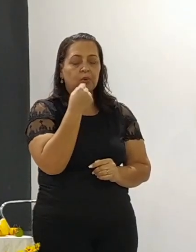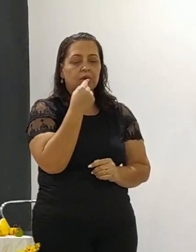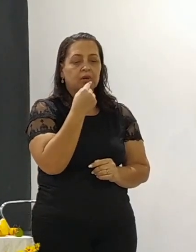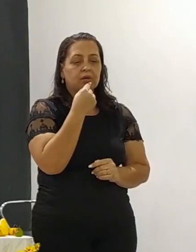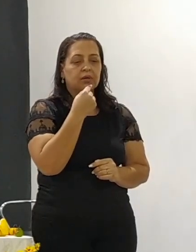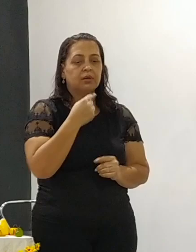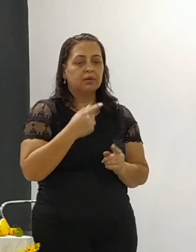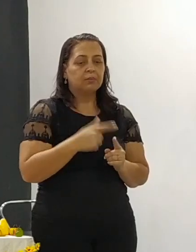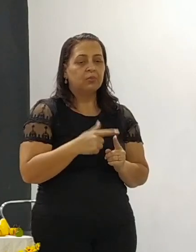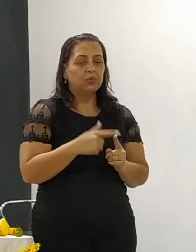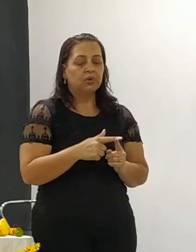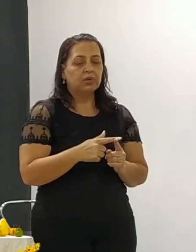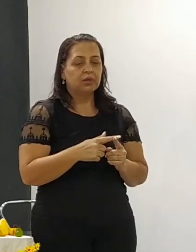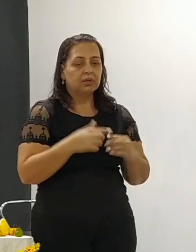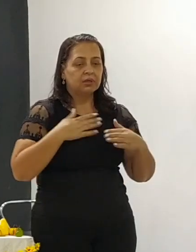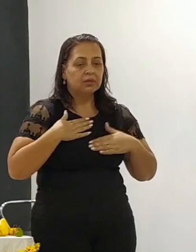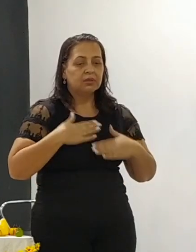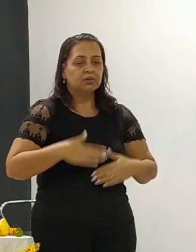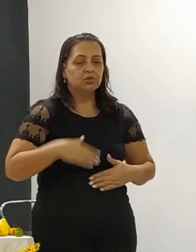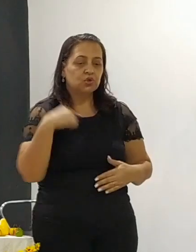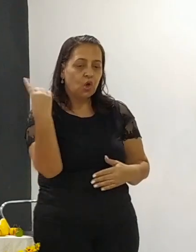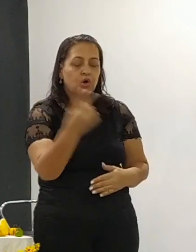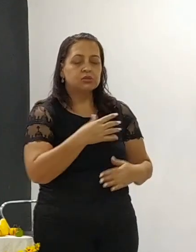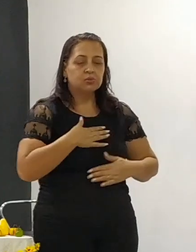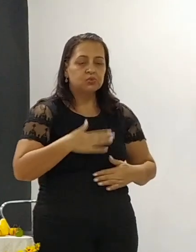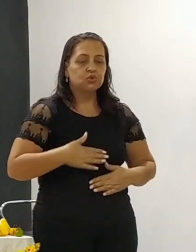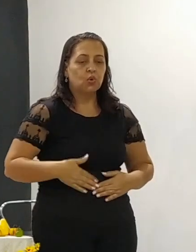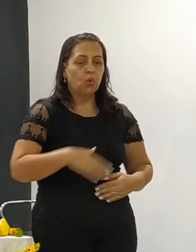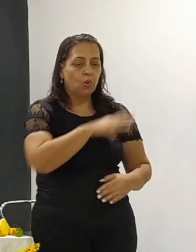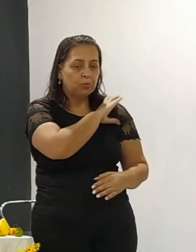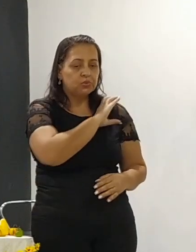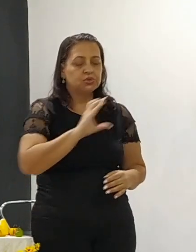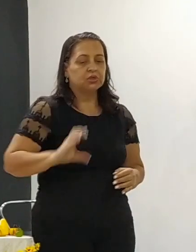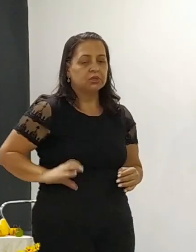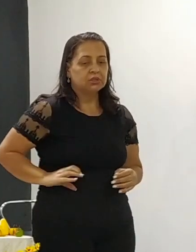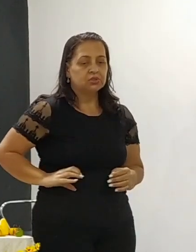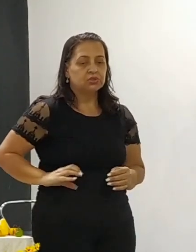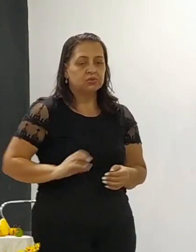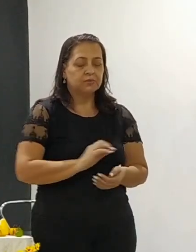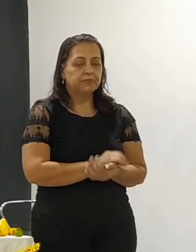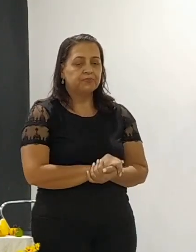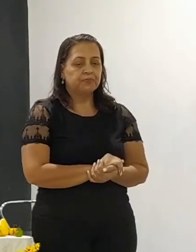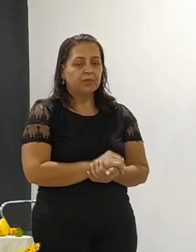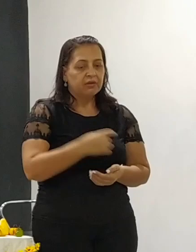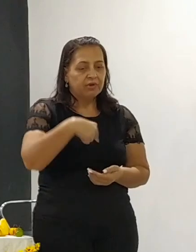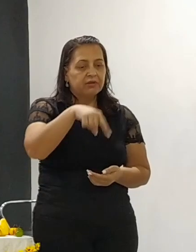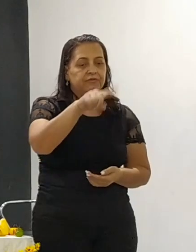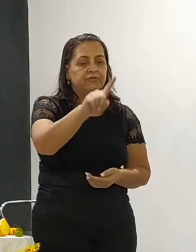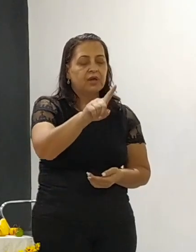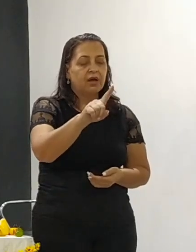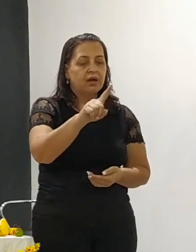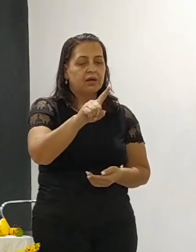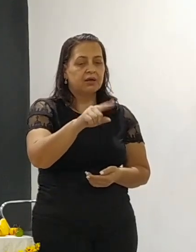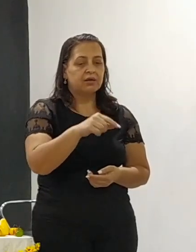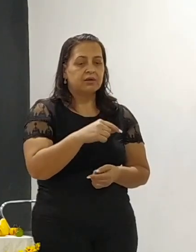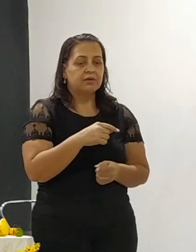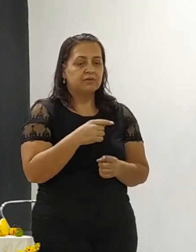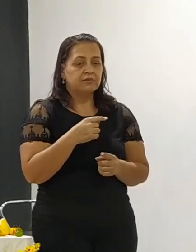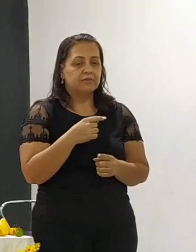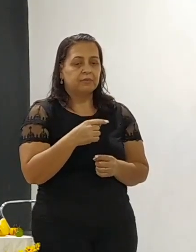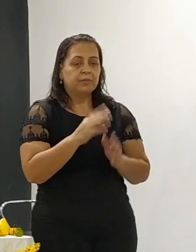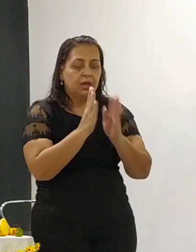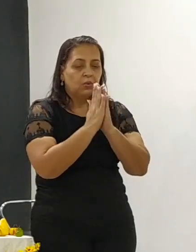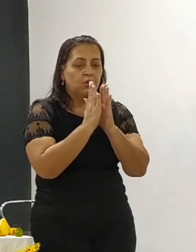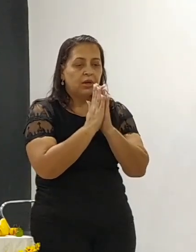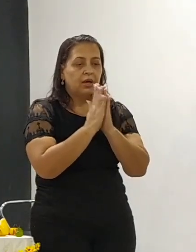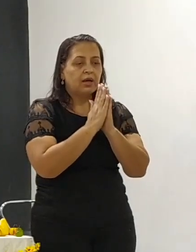você, você é corpo de Cristo. Se ele quer visitar alguém que está doente, ele vai enviar você, você